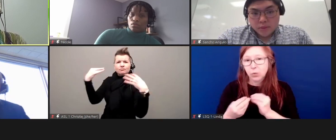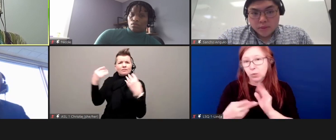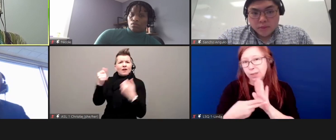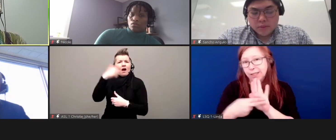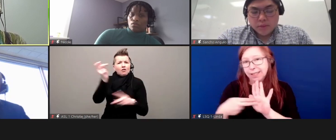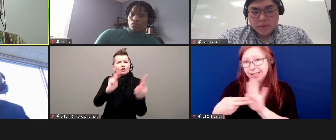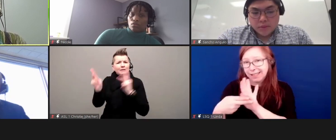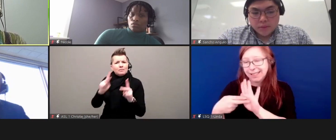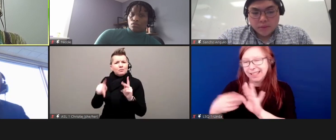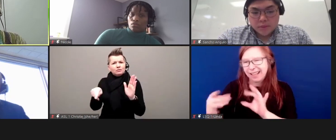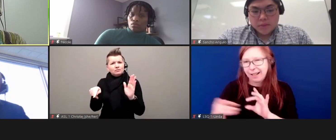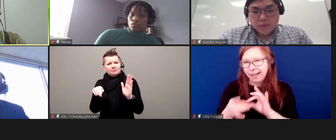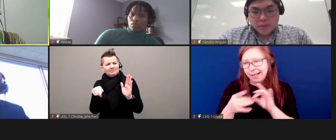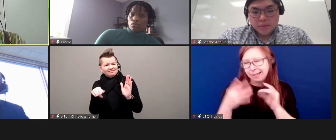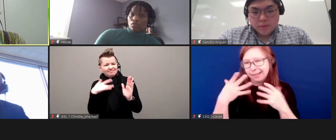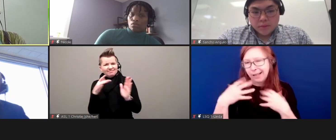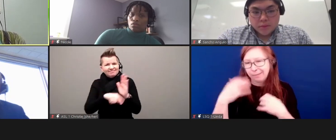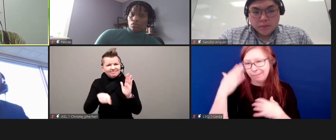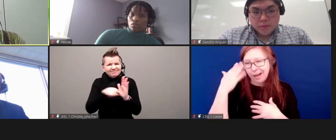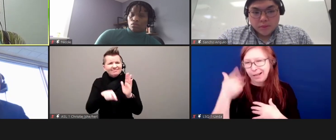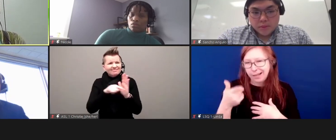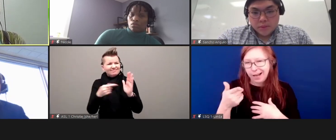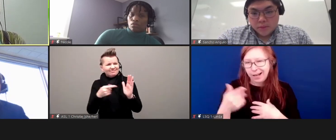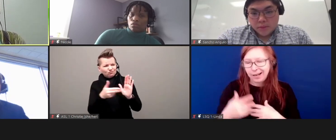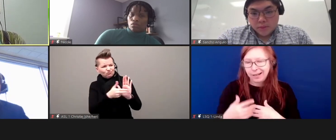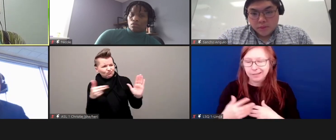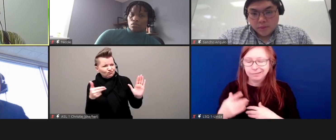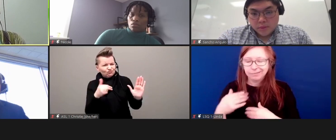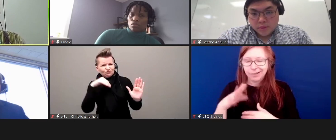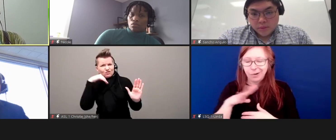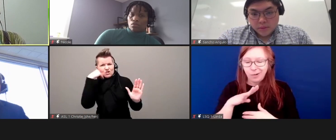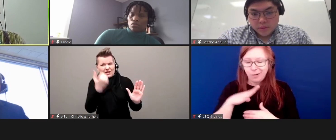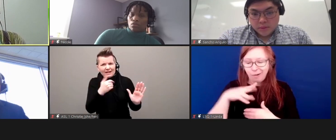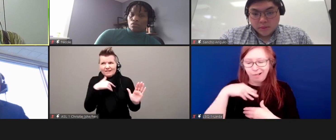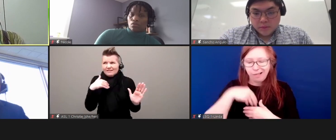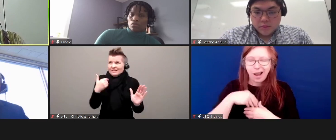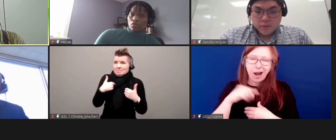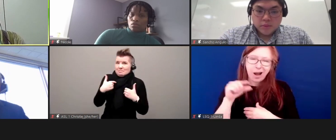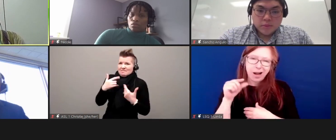tous. On a ce sentiment de honte